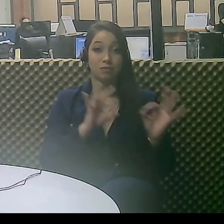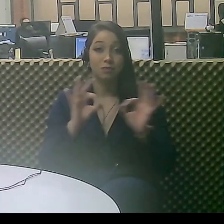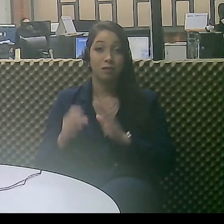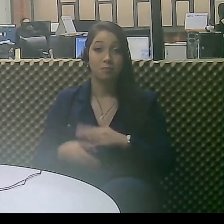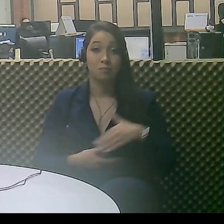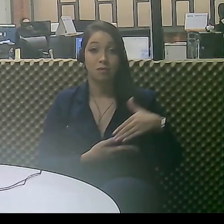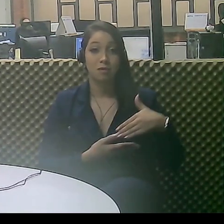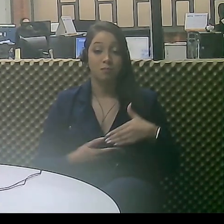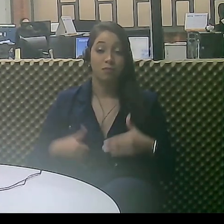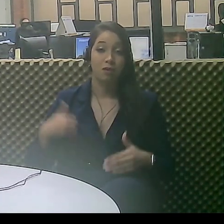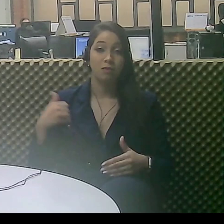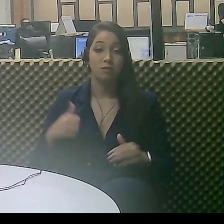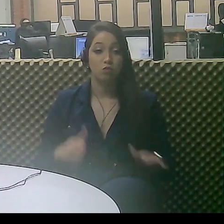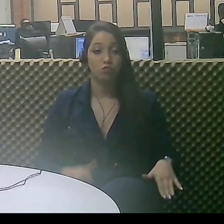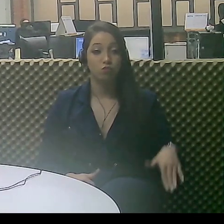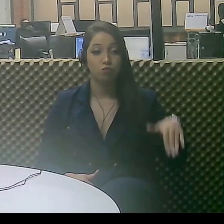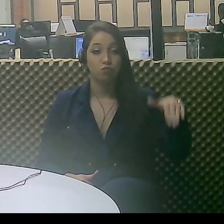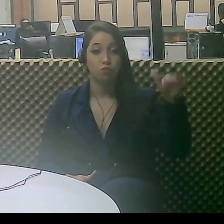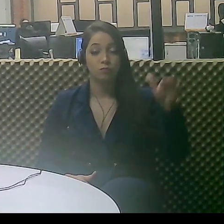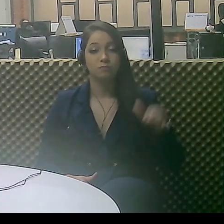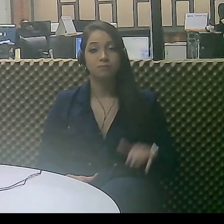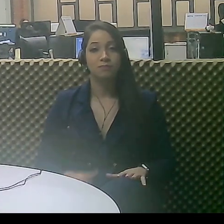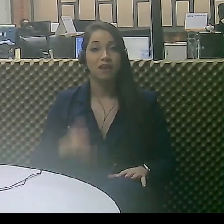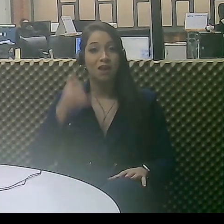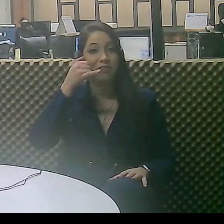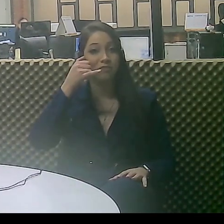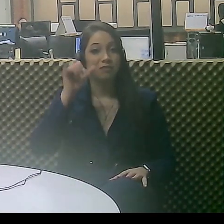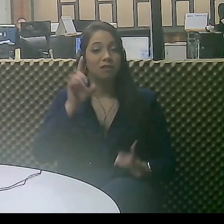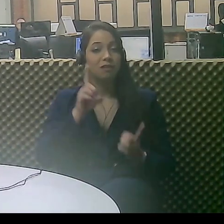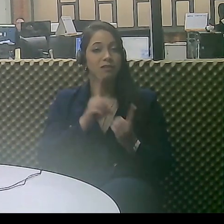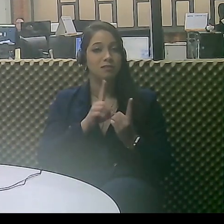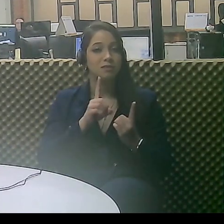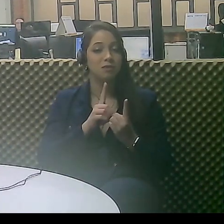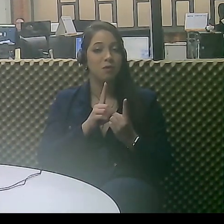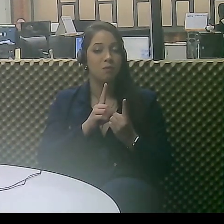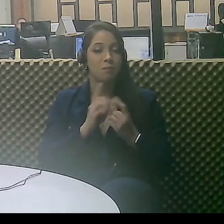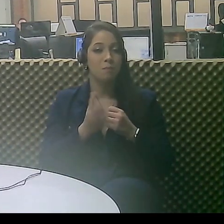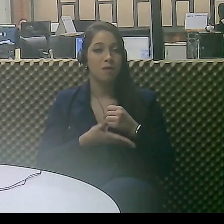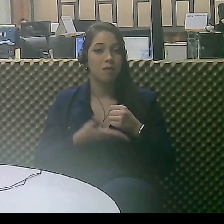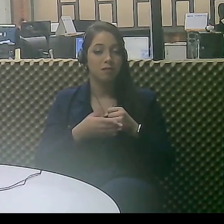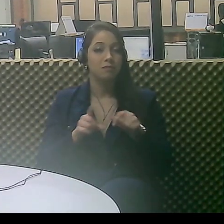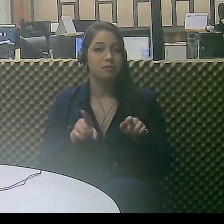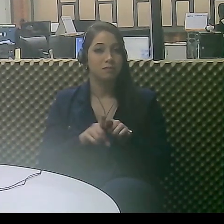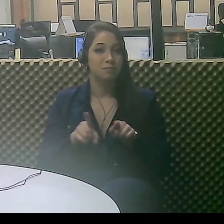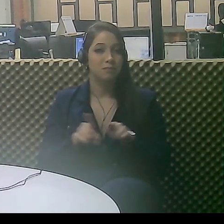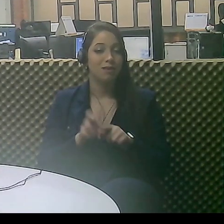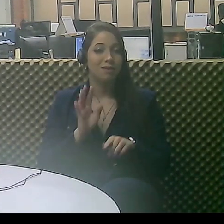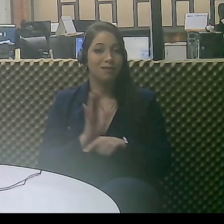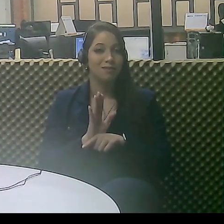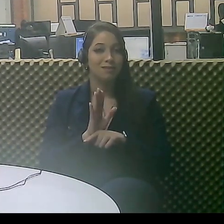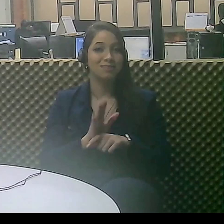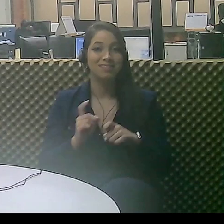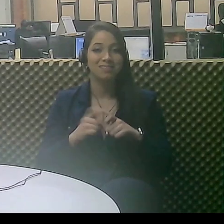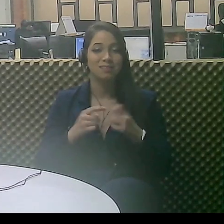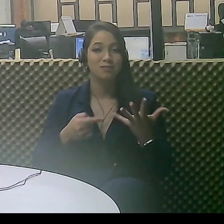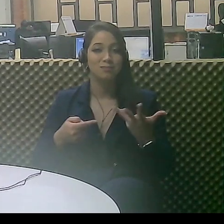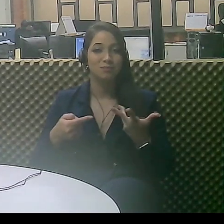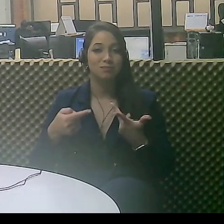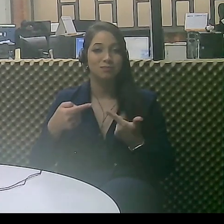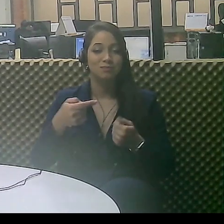nos primeiros anos de vida ações de prevenção na atenção primária e assistência na maternidade entre